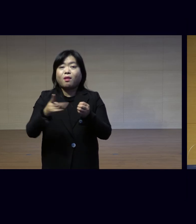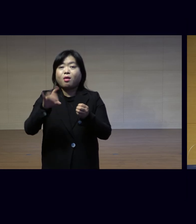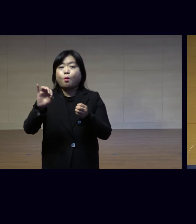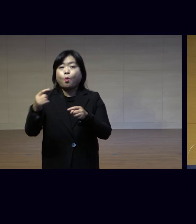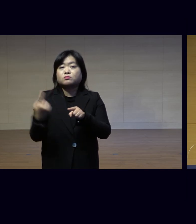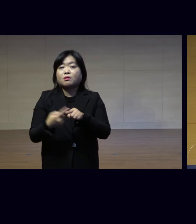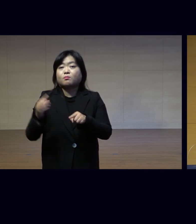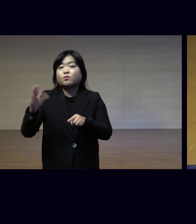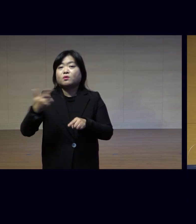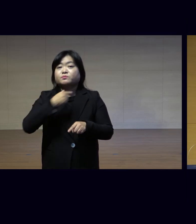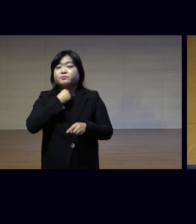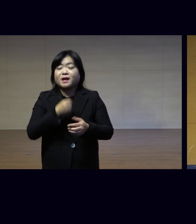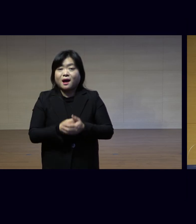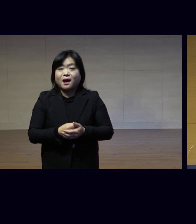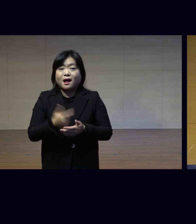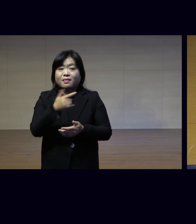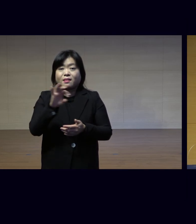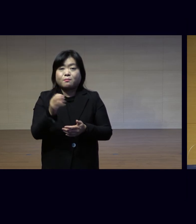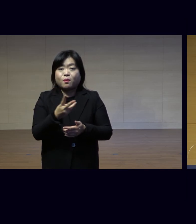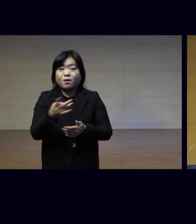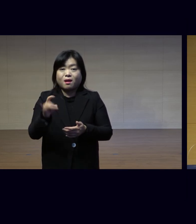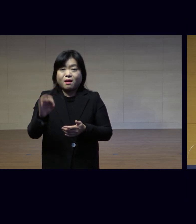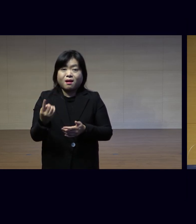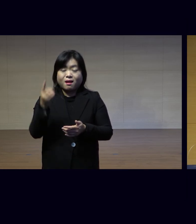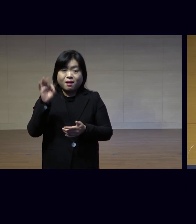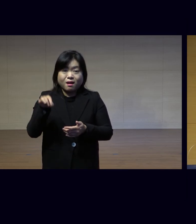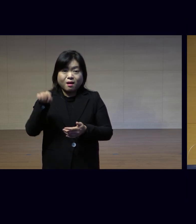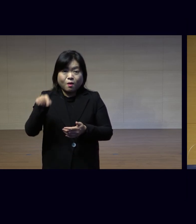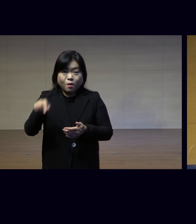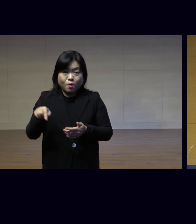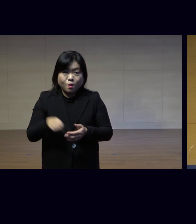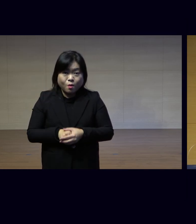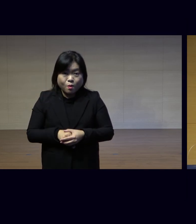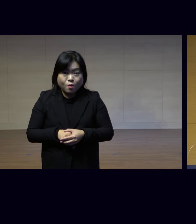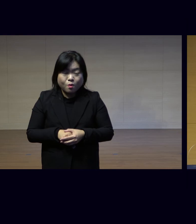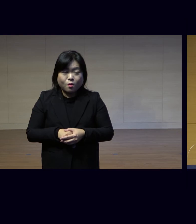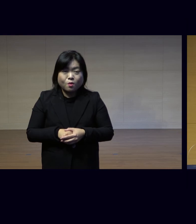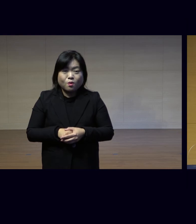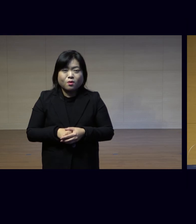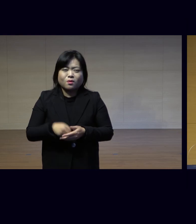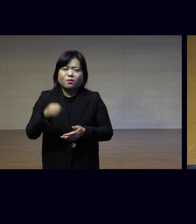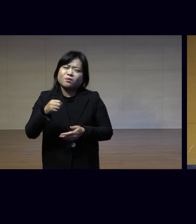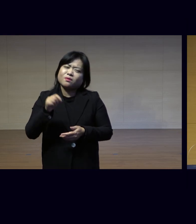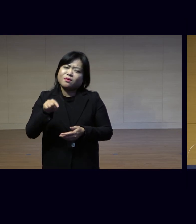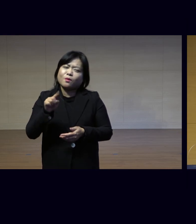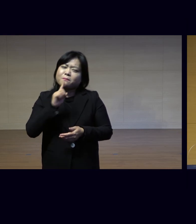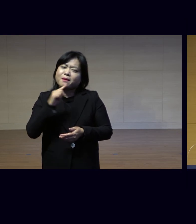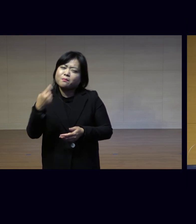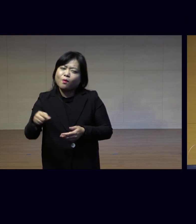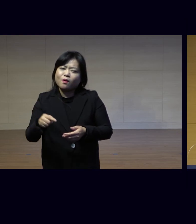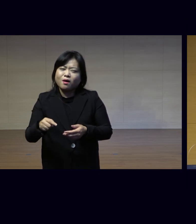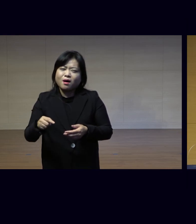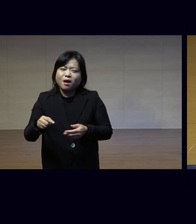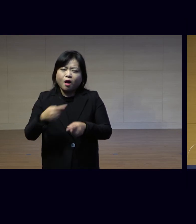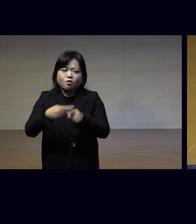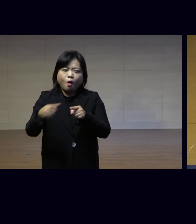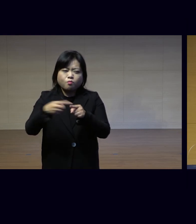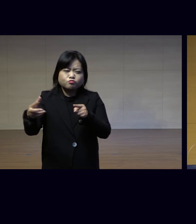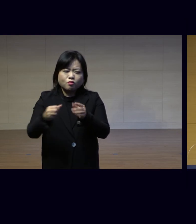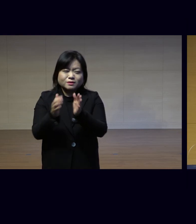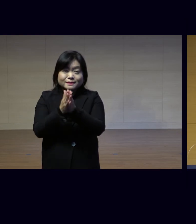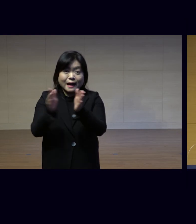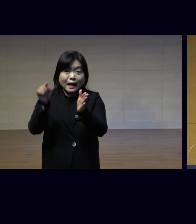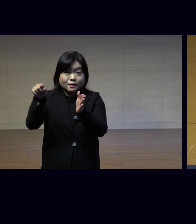되겠다. 나폴레옹이 스킬라 코먼세 par l'épée, je l'achèverai par la plume 이런 얘기를 합니다. 나폴레옹이 검으로 시작한